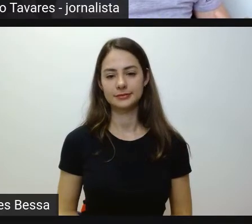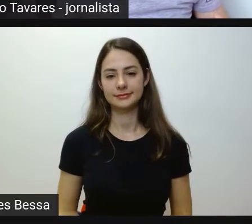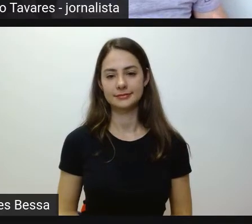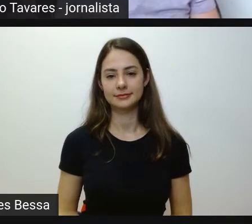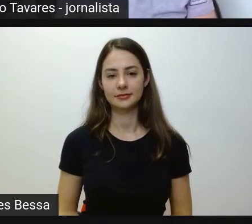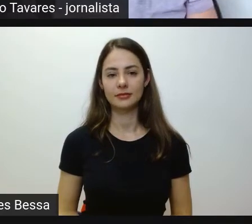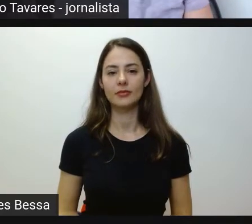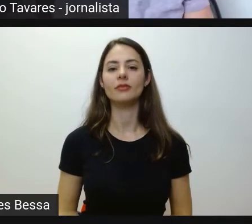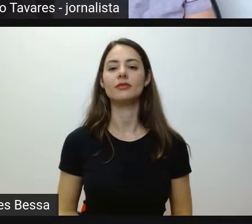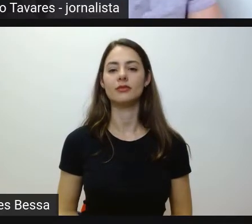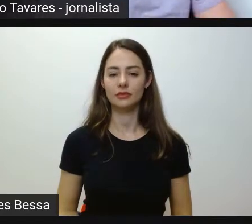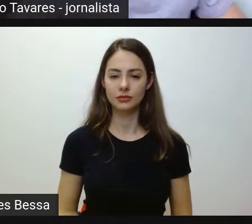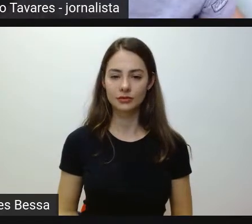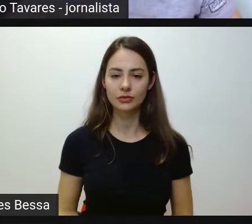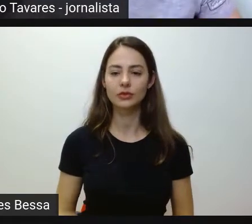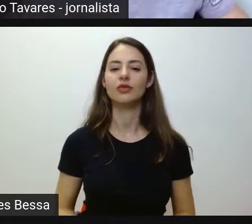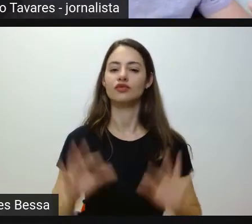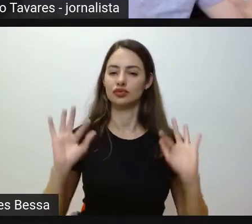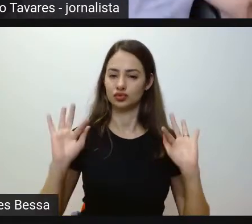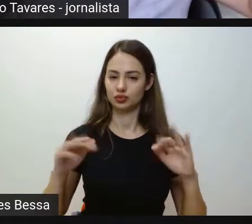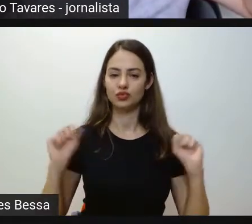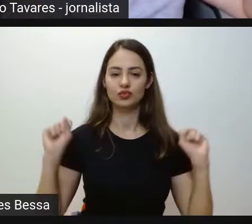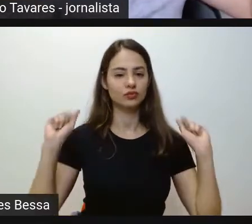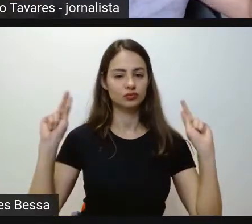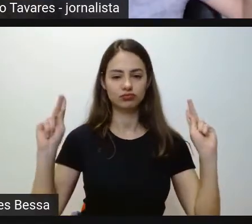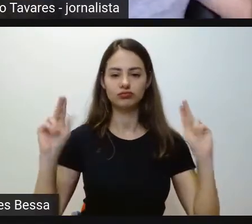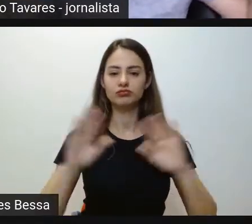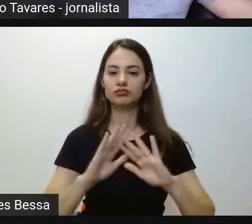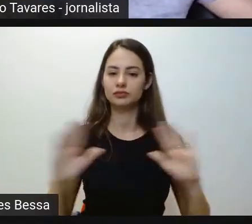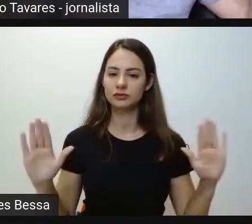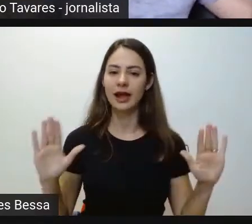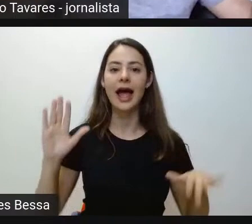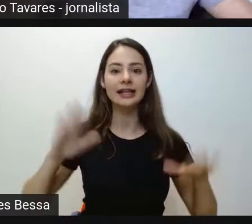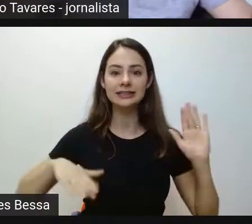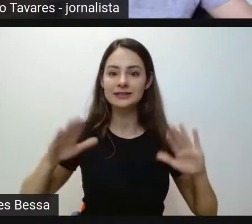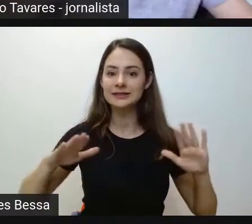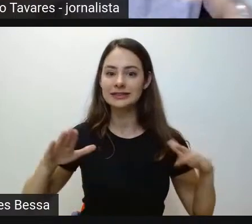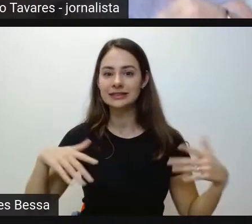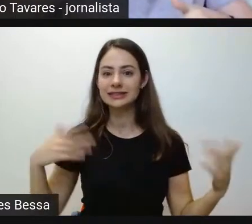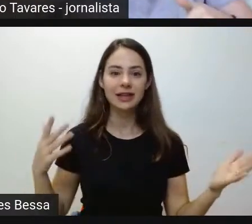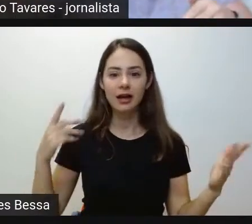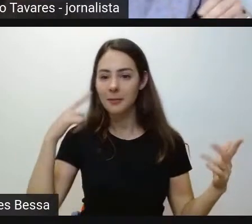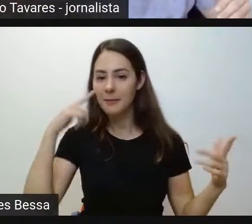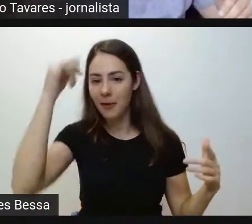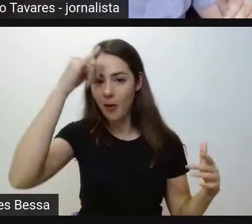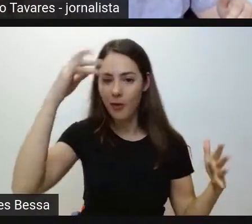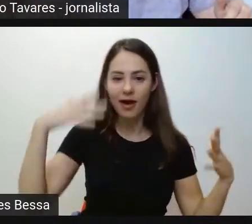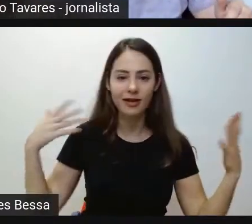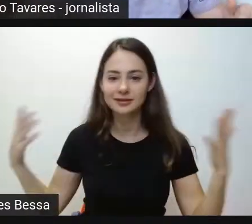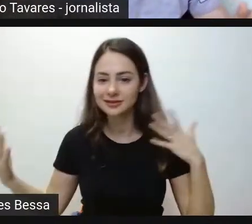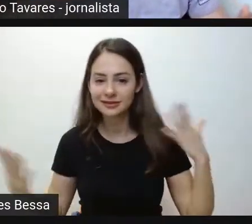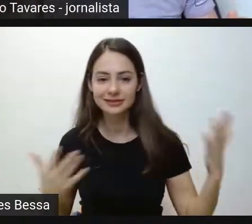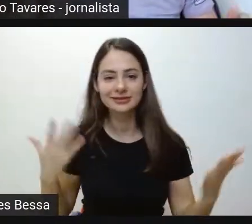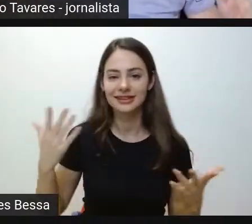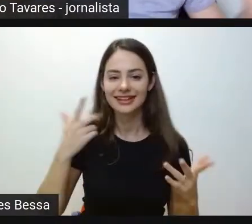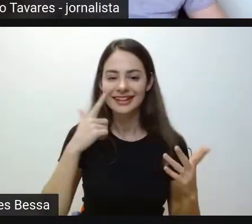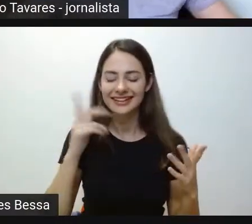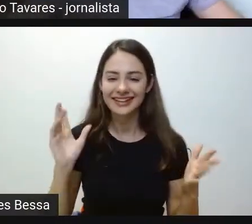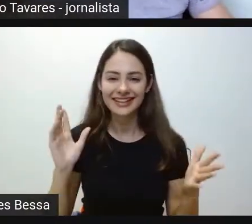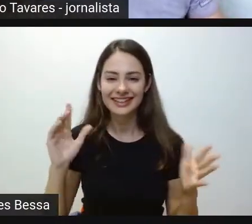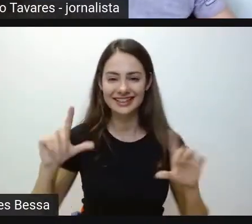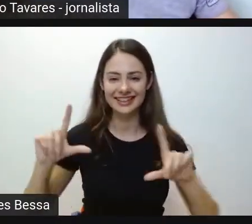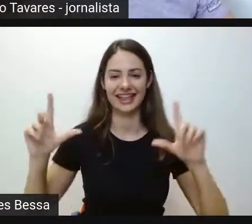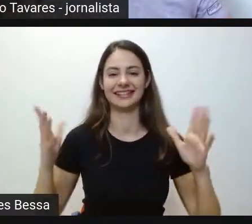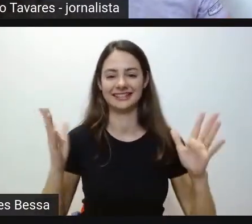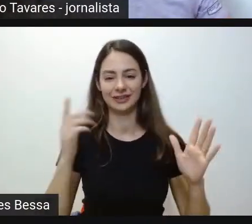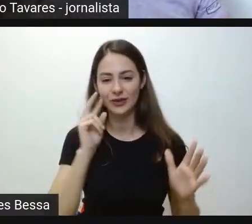Fechou? Fechou. A Daniela está dando aqui um ok para a gente. Gente, de vez em quando eu fico que nem mudo, assim, que nem bobo, mas é porque eu vejo algumas coisas aqui na tela. Viu? É o normal.